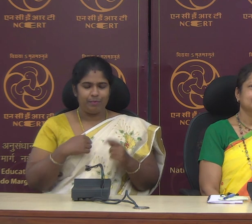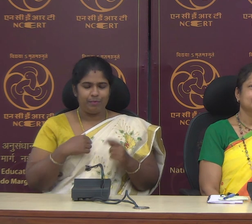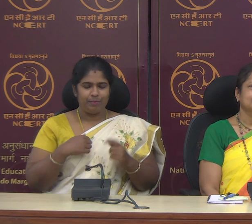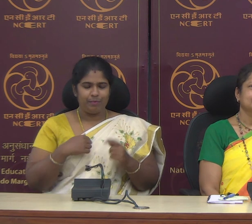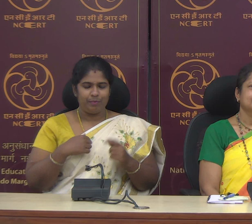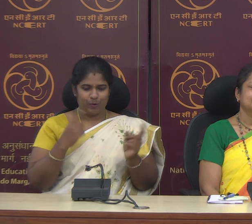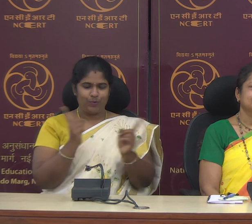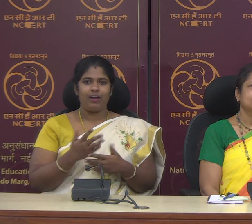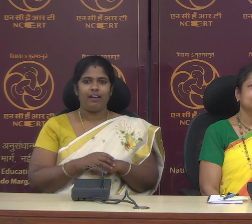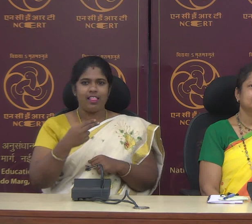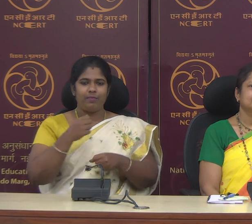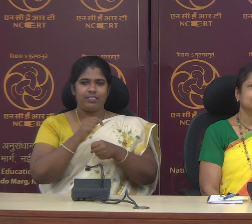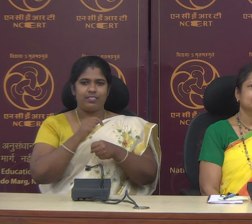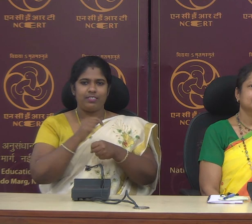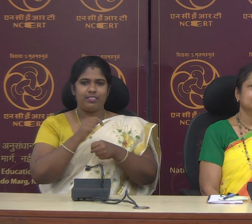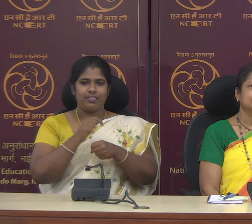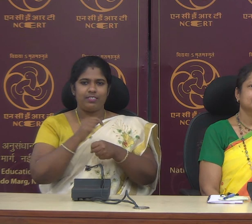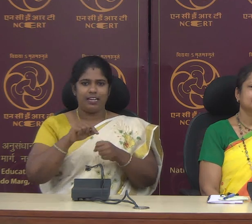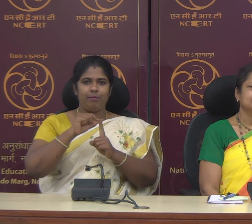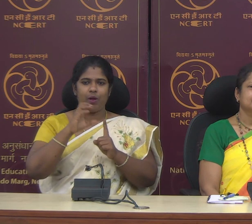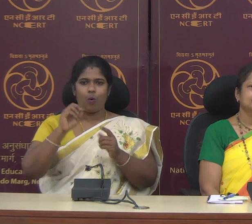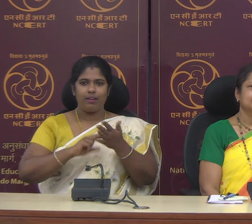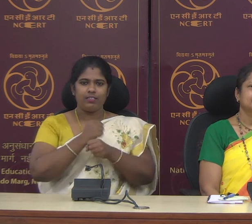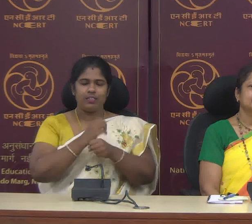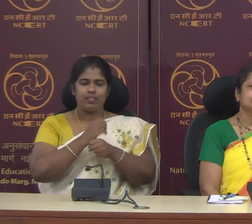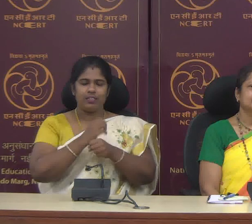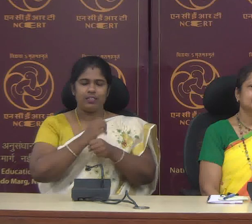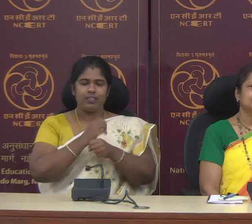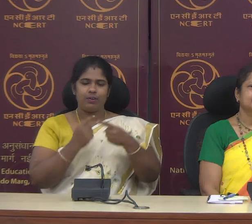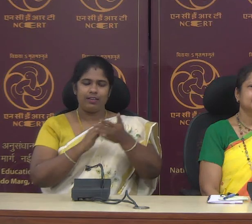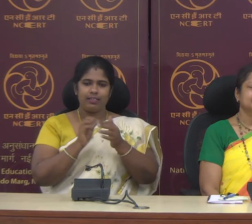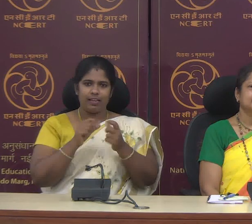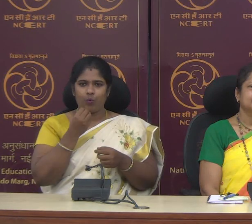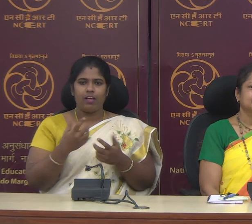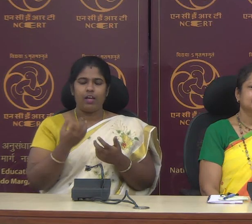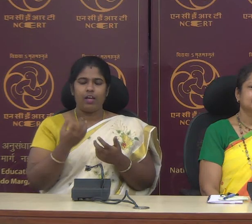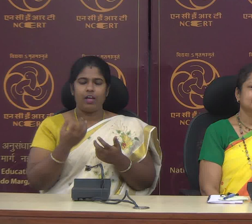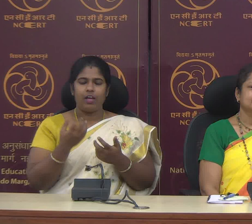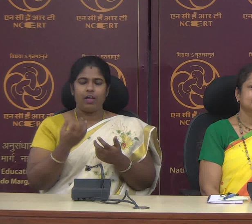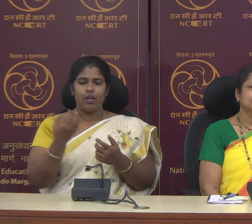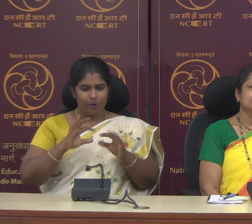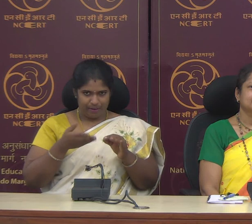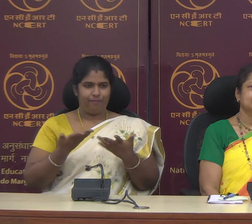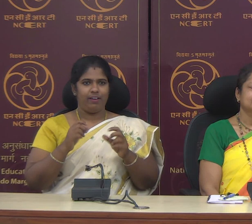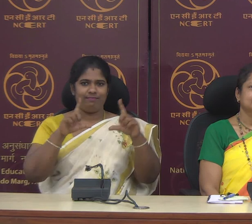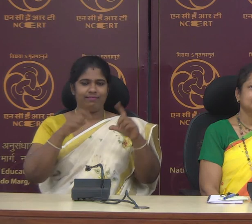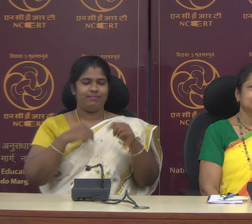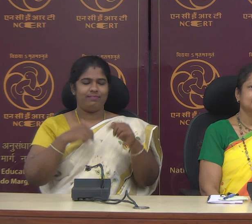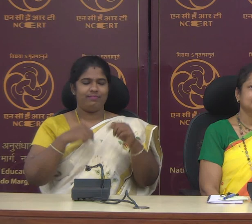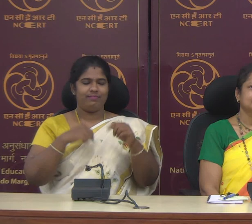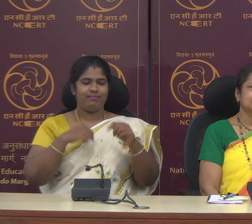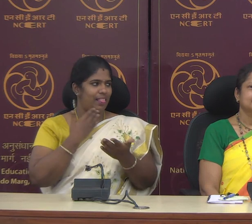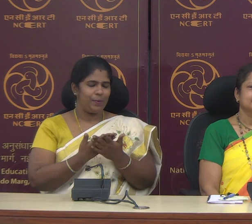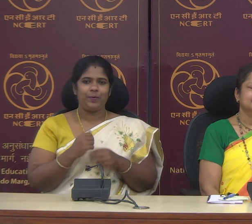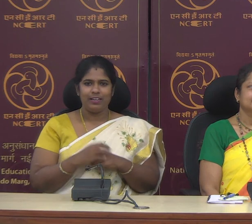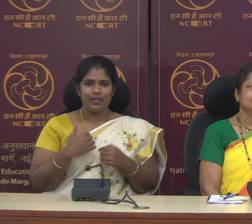गई हैं, मिस जी पुंगोथाई इज़ आर न्यू इंटरप्रेटर हैज़ जॉइंड अस इन दिस फ्रेम, थैंक यू वेरी मच फॉर ज्वाइनिंग विद